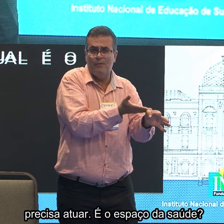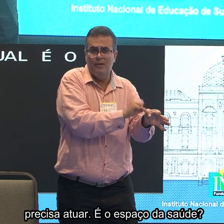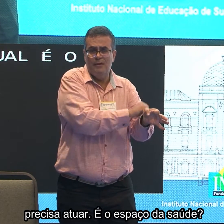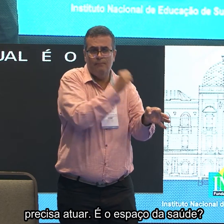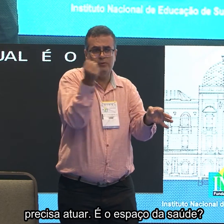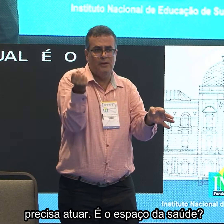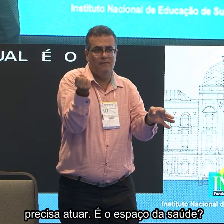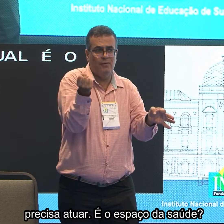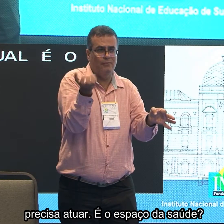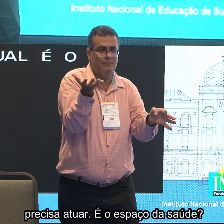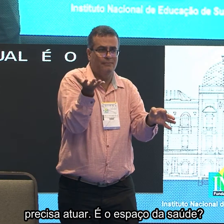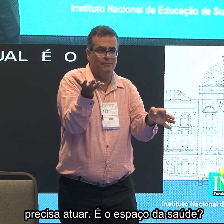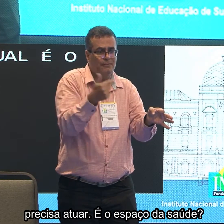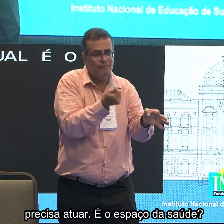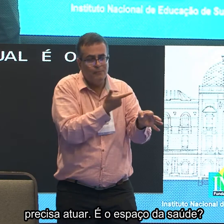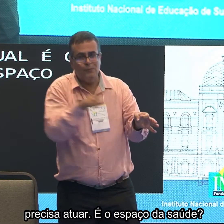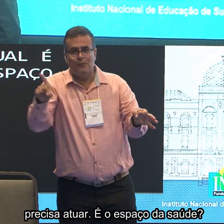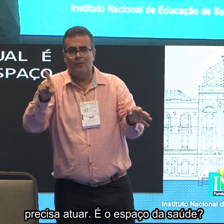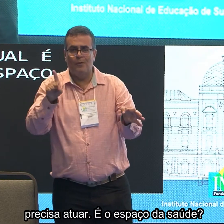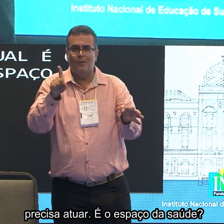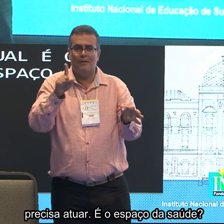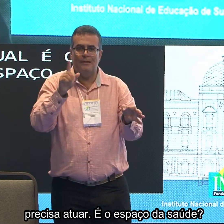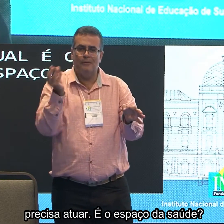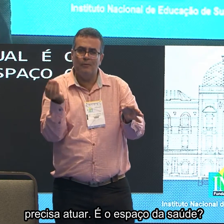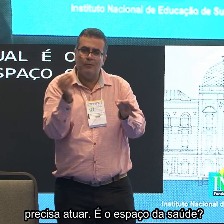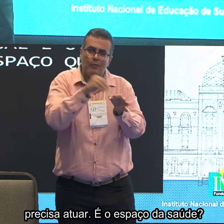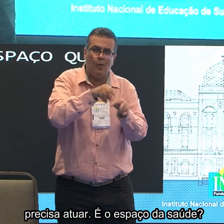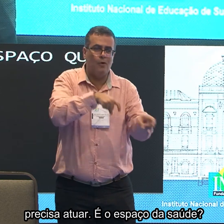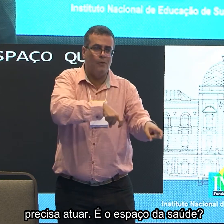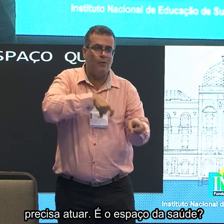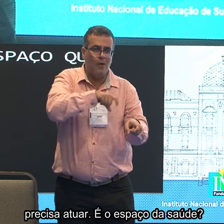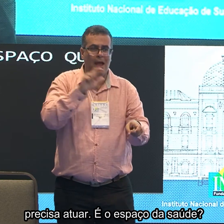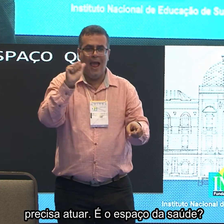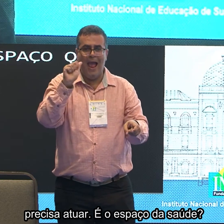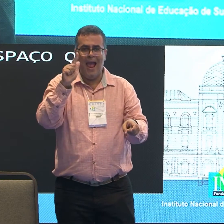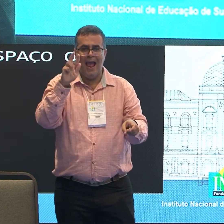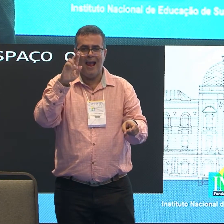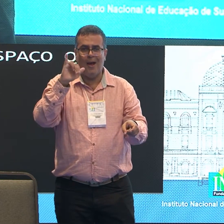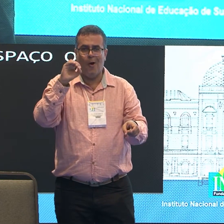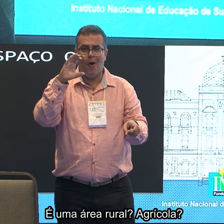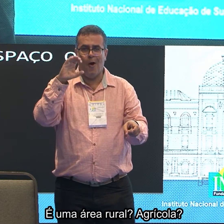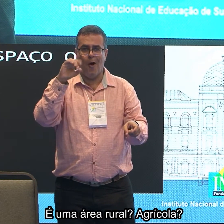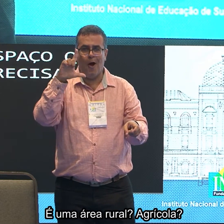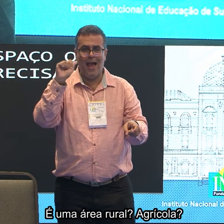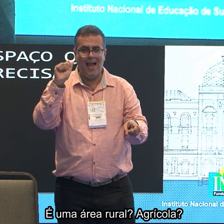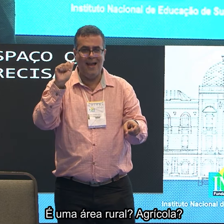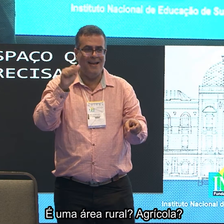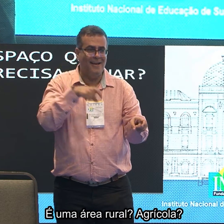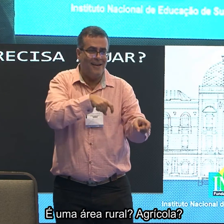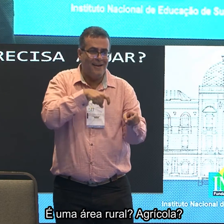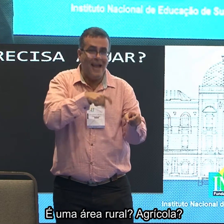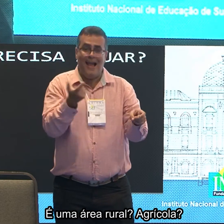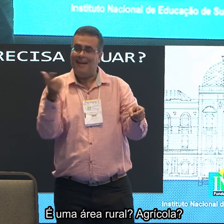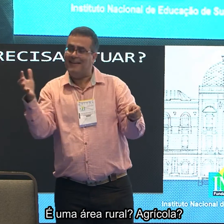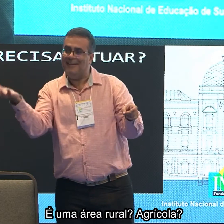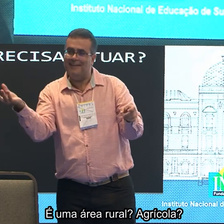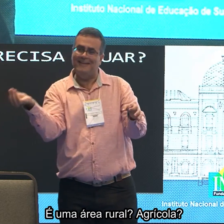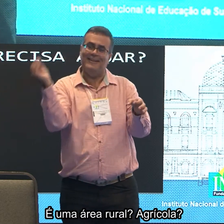precisa atuar. É o espaço da saúde? É o espaço da saúde? É uma área rural? É uma área